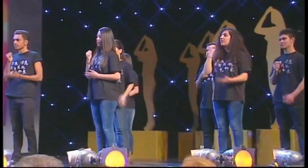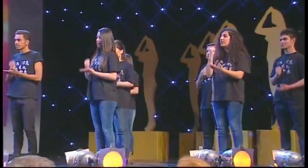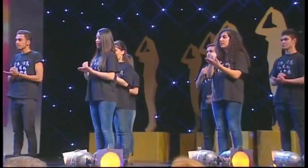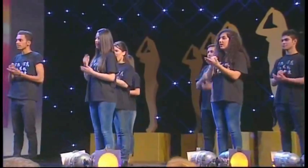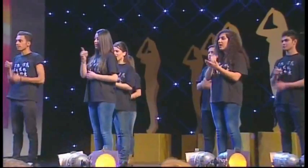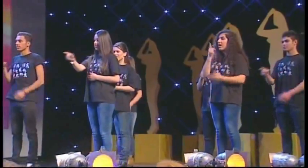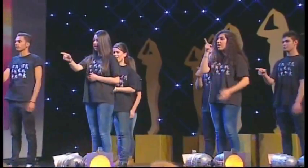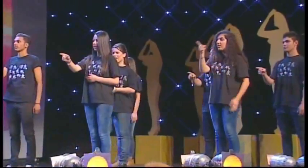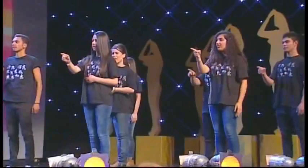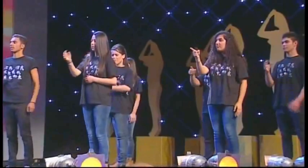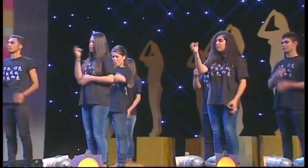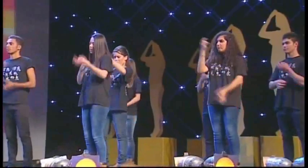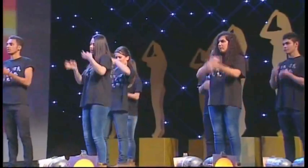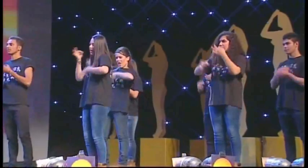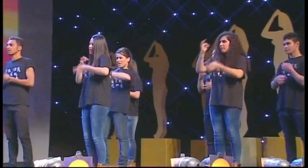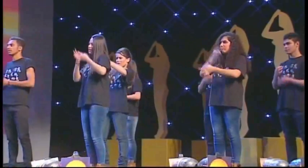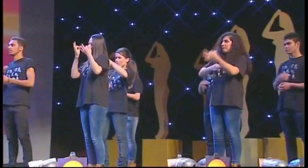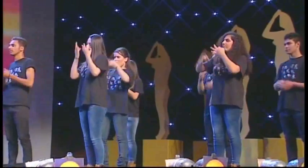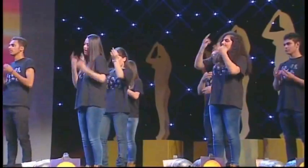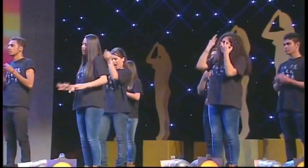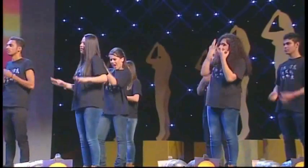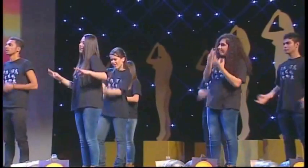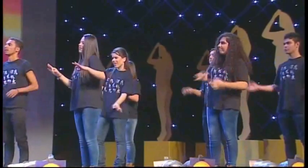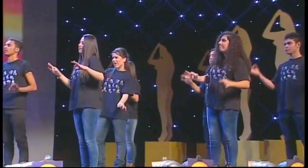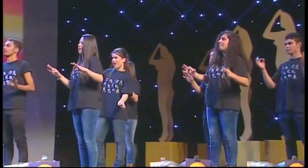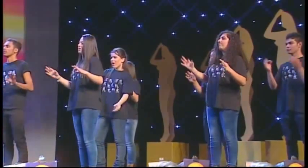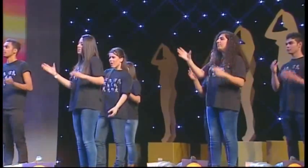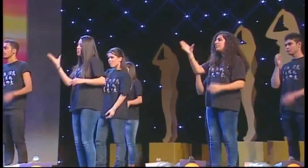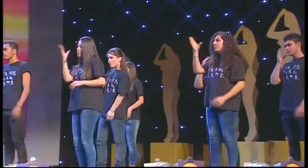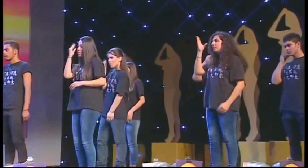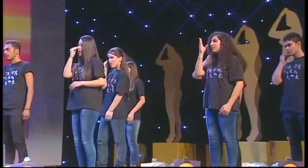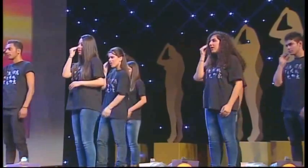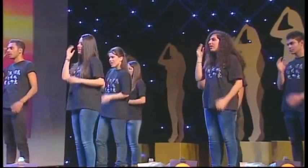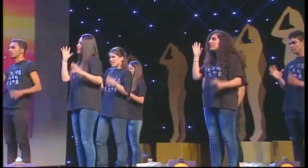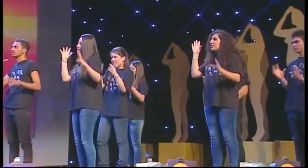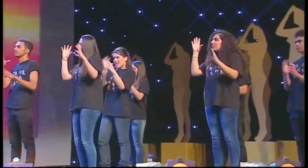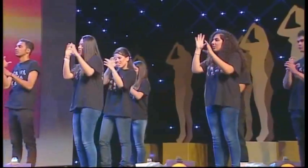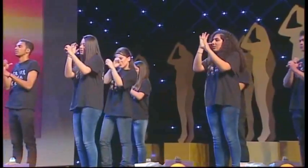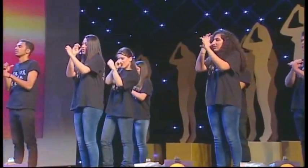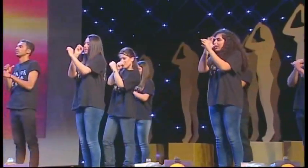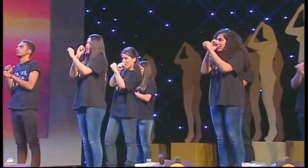Και εσύ που μου μιλάς με λόγια άδεια, μου μάθες τα